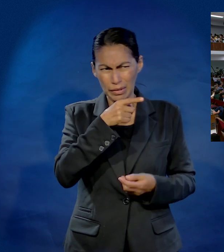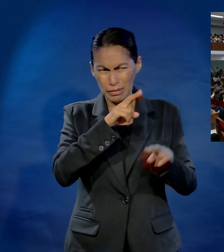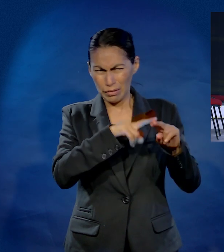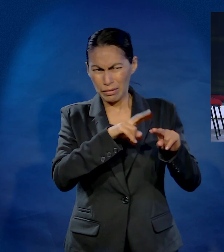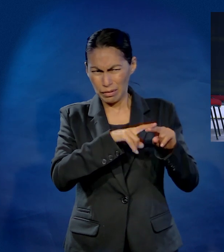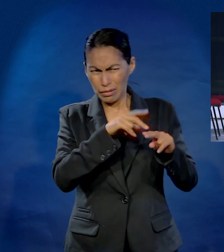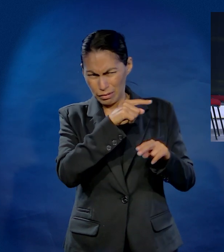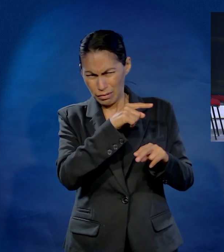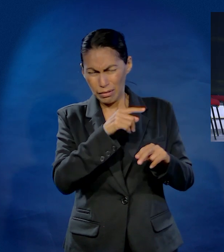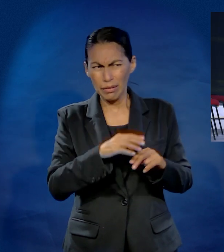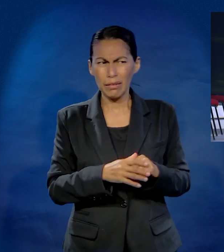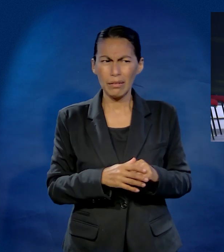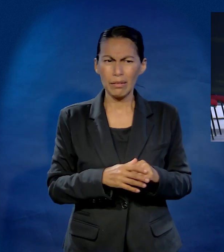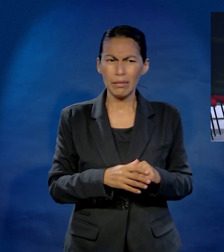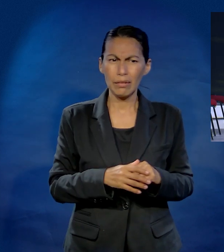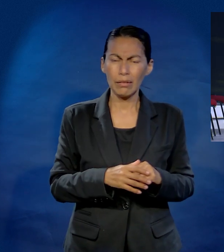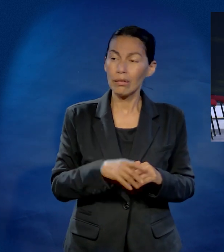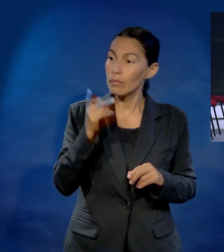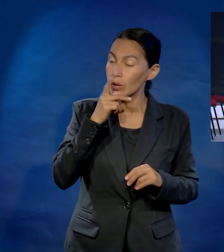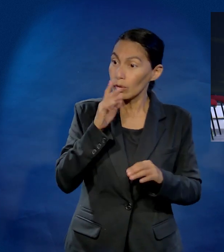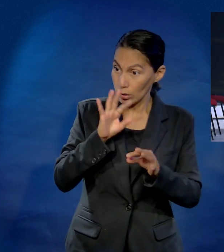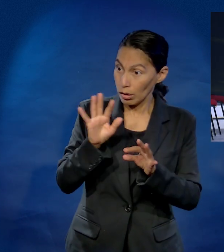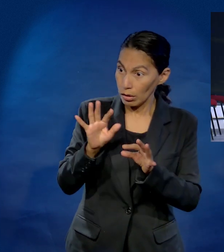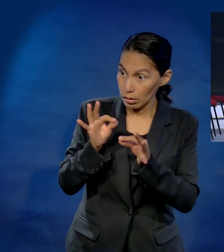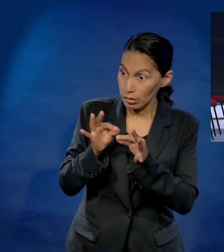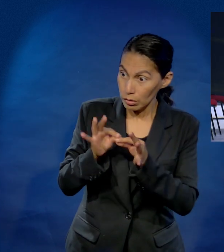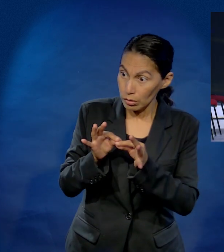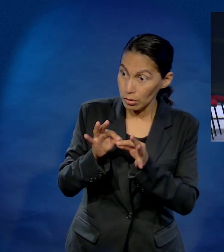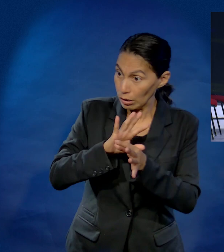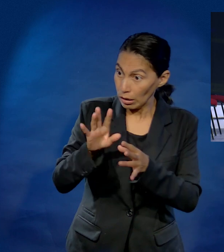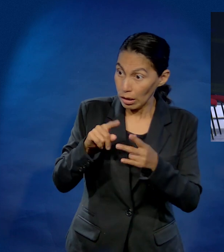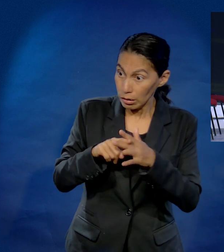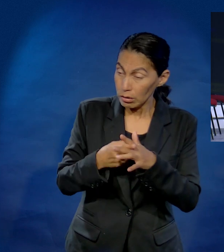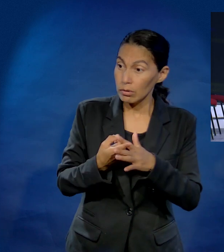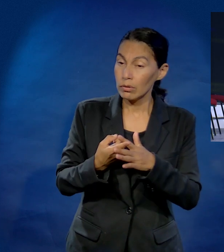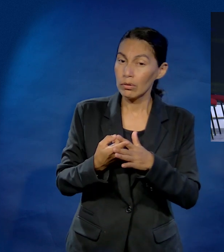de pronto interrumpe mi estrés y me dice, pastor, ya está listo.